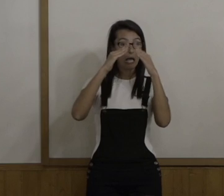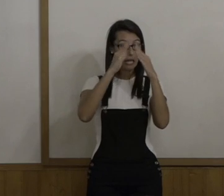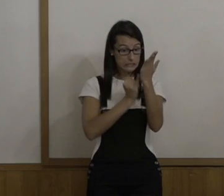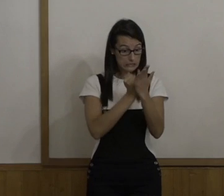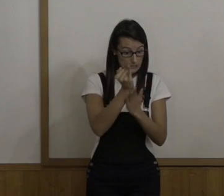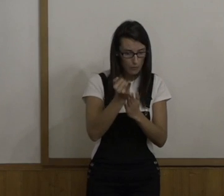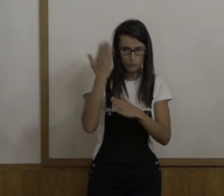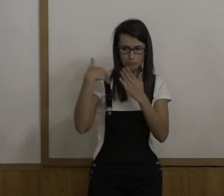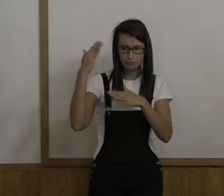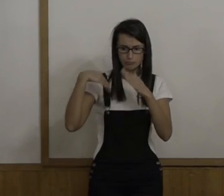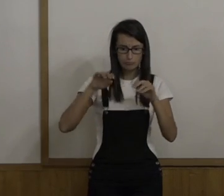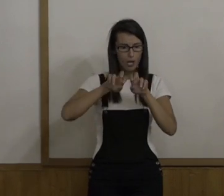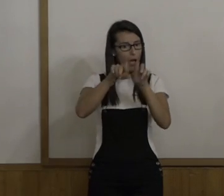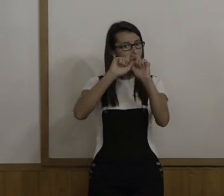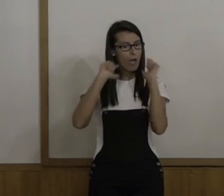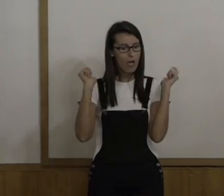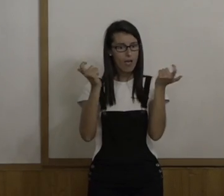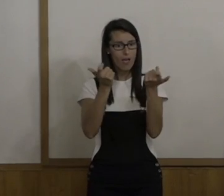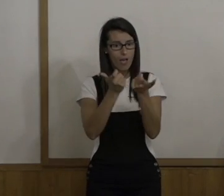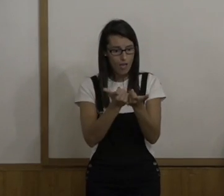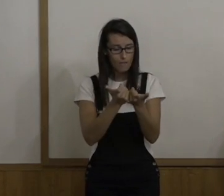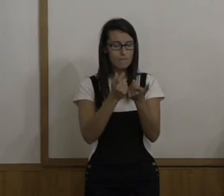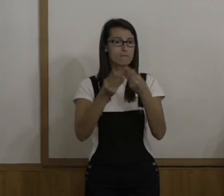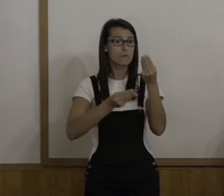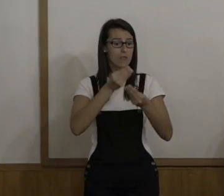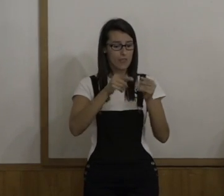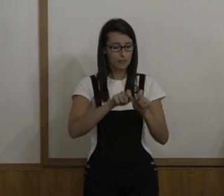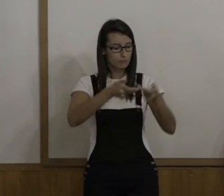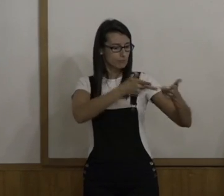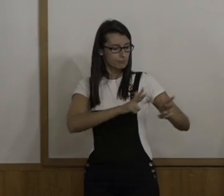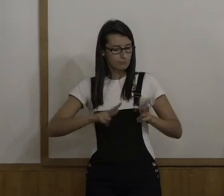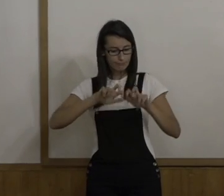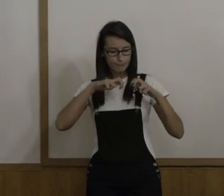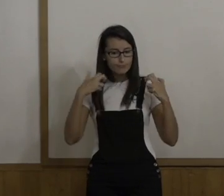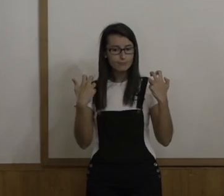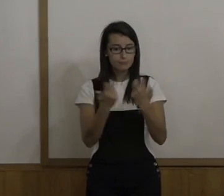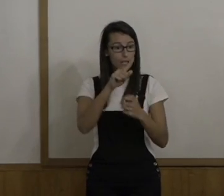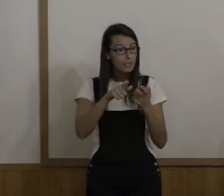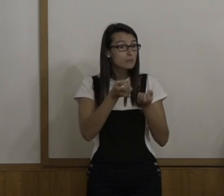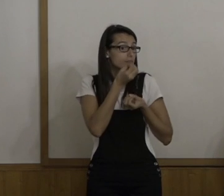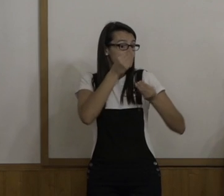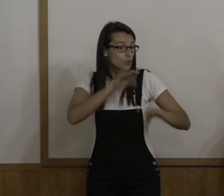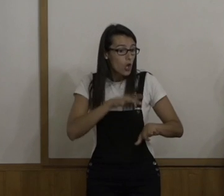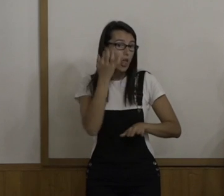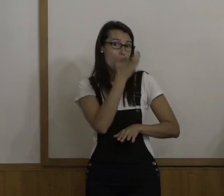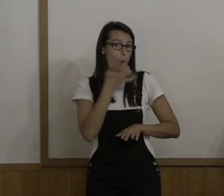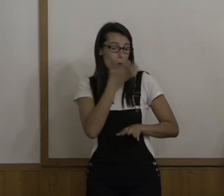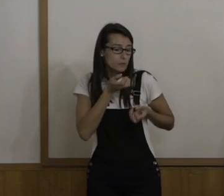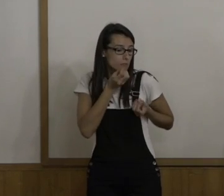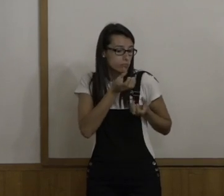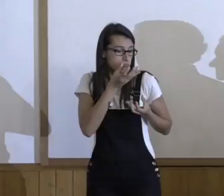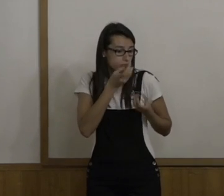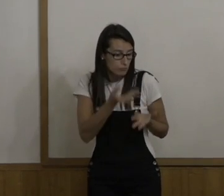campo de labranza y se contaban cosas, anécdotas, historias. Le propusimos en el programa